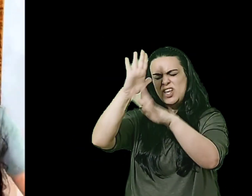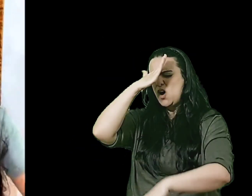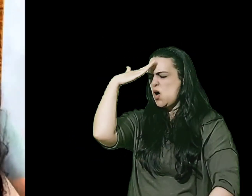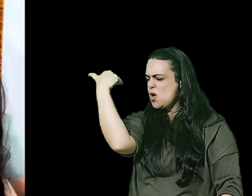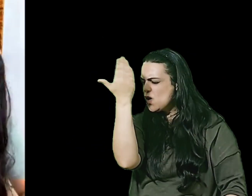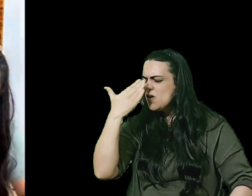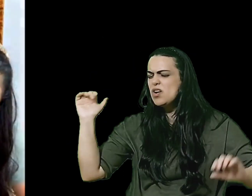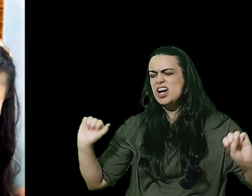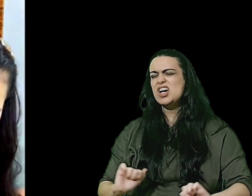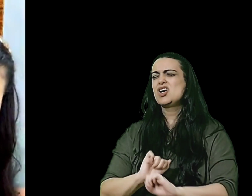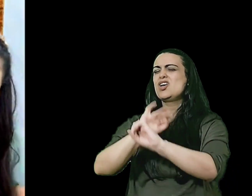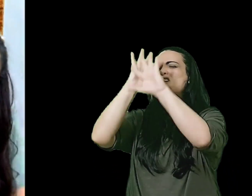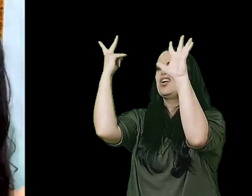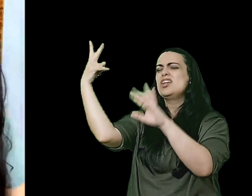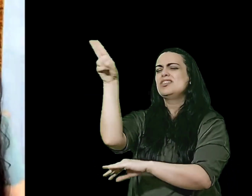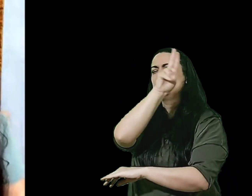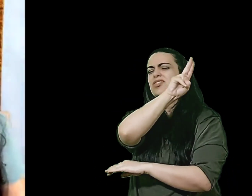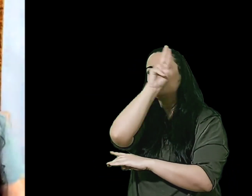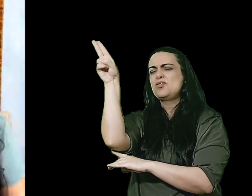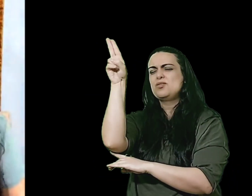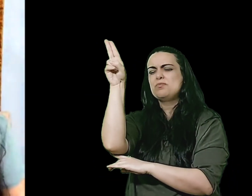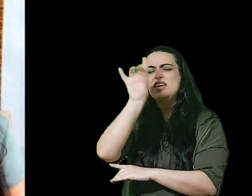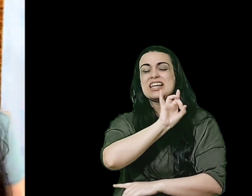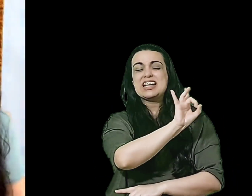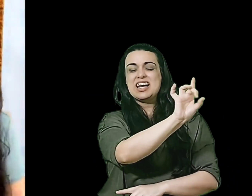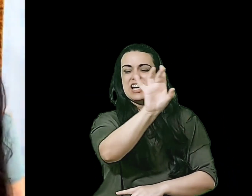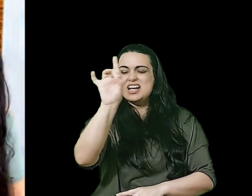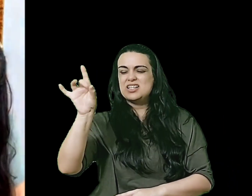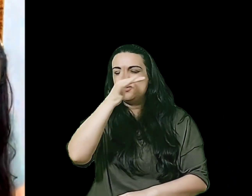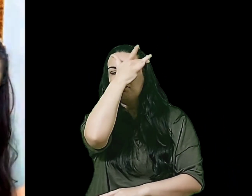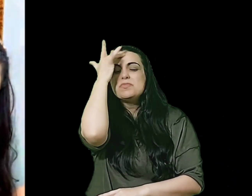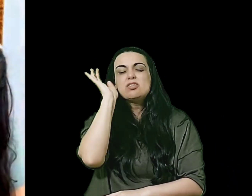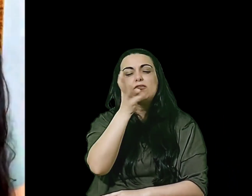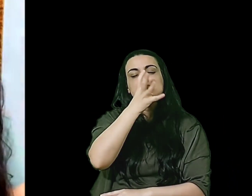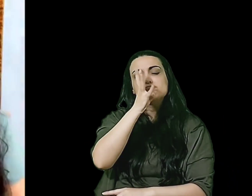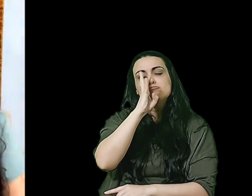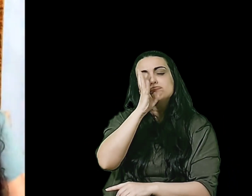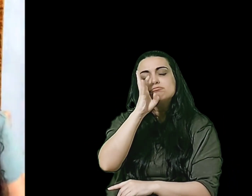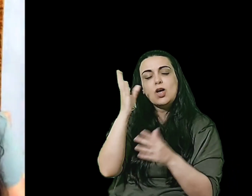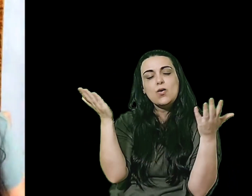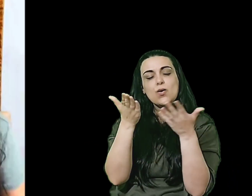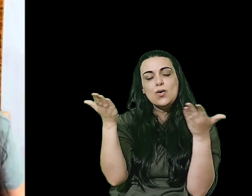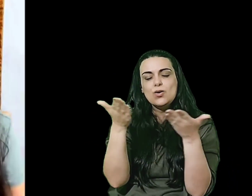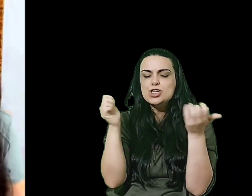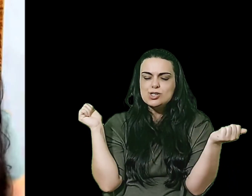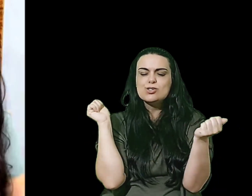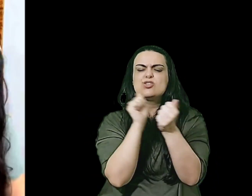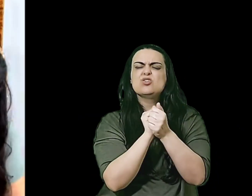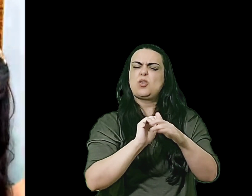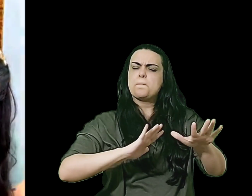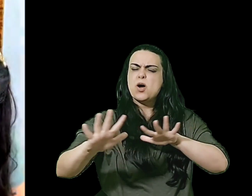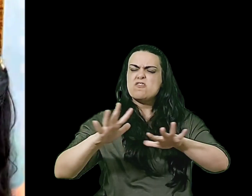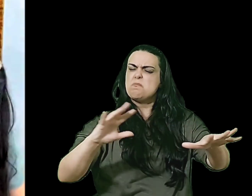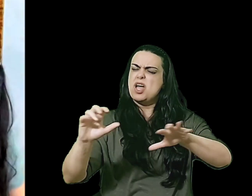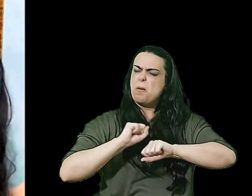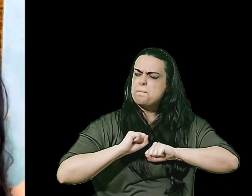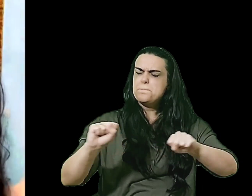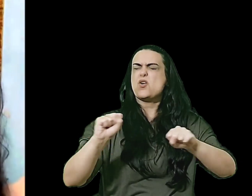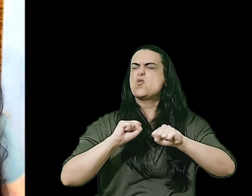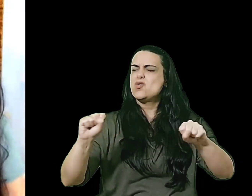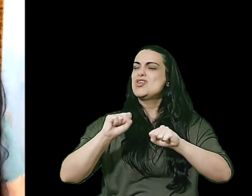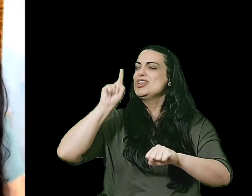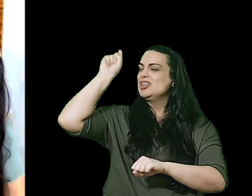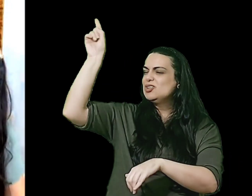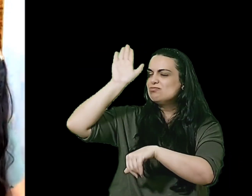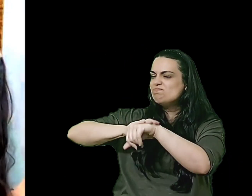ti toda a honra e toda a glória que é devida ao teu nome. Cada uma dessas pessoas que estão aqui, Senhor, entrando com a gente no